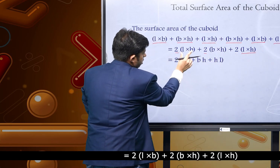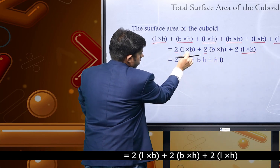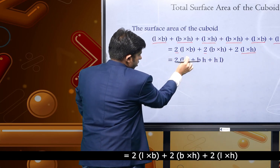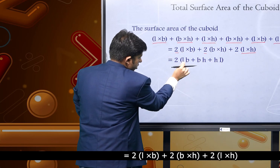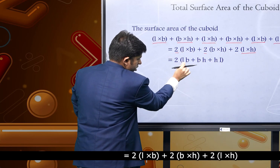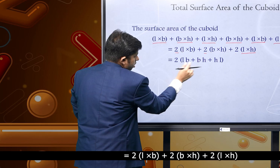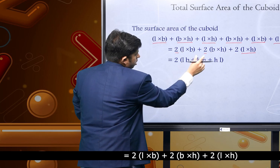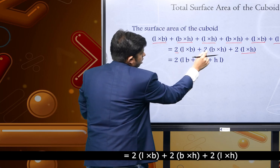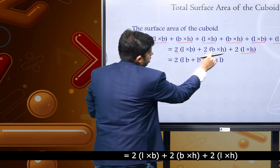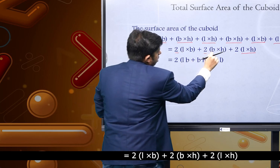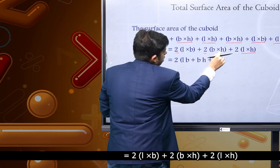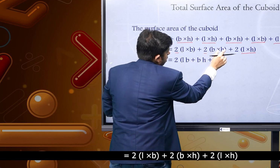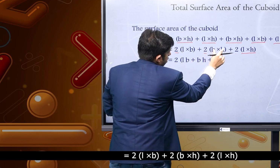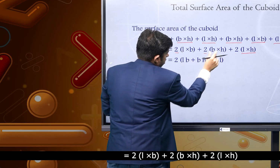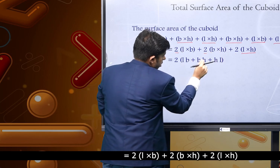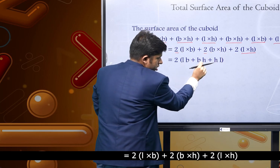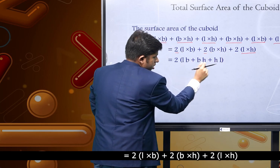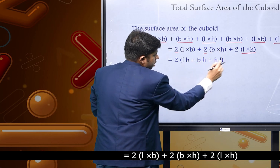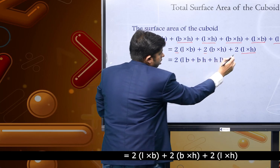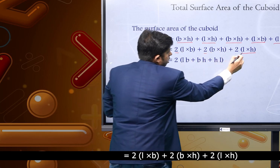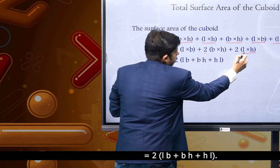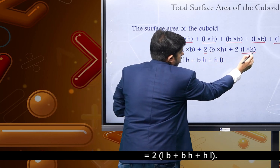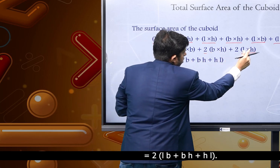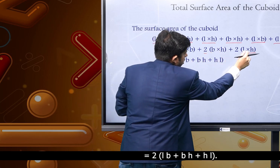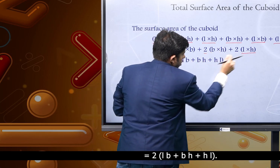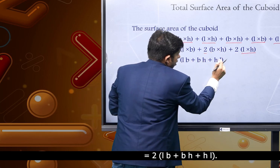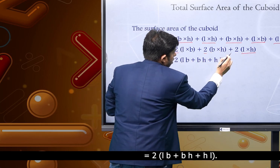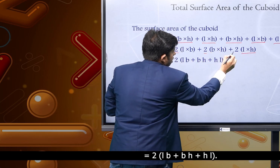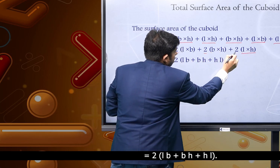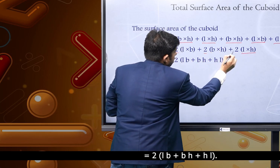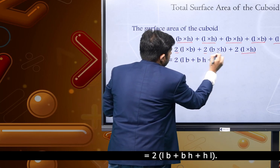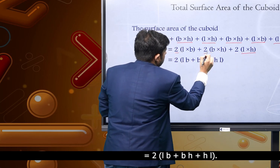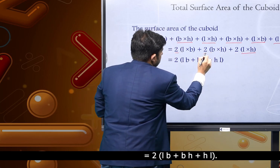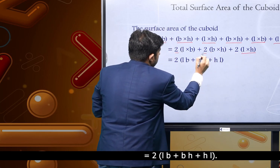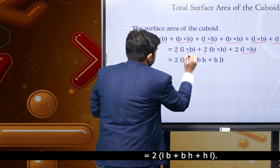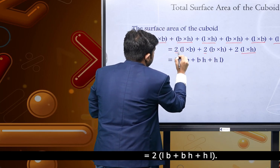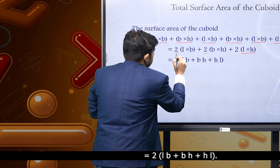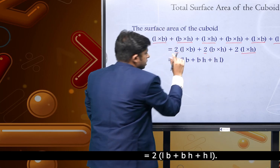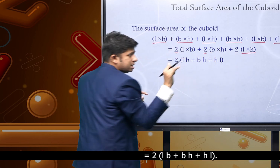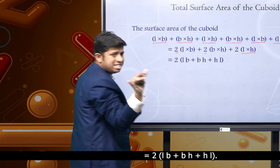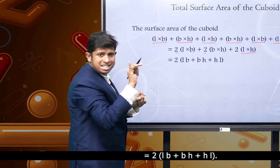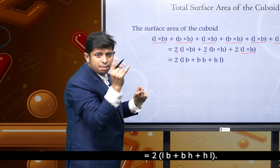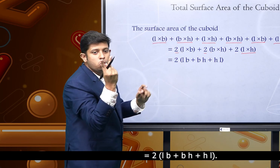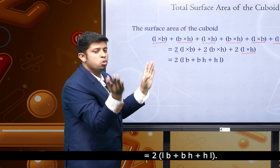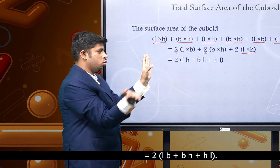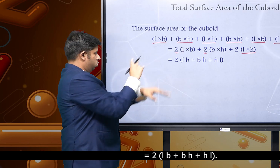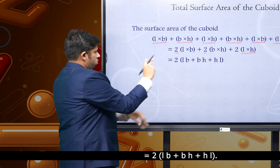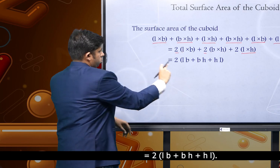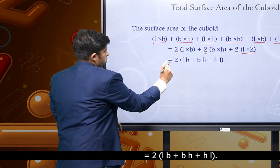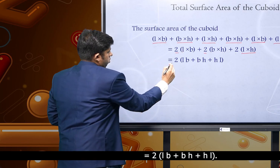H अधिक 2 L गुणिले H बरोबर 2 कंसामध्ये LB अधिक BH